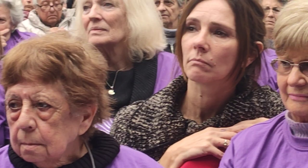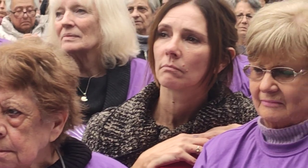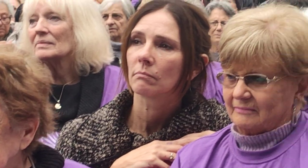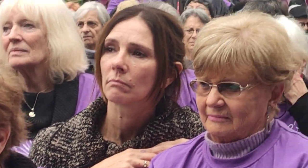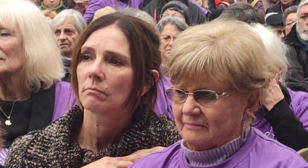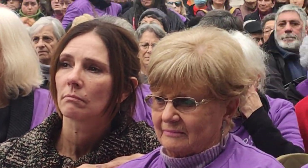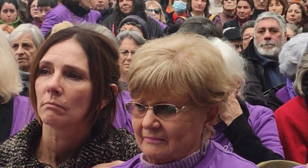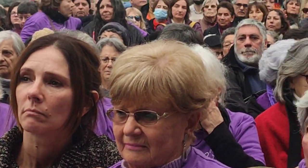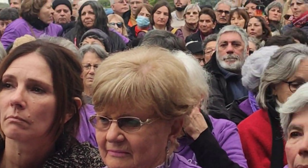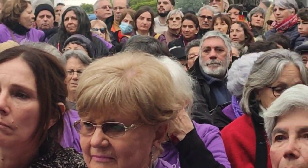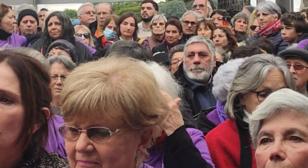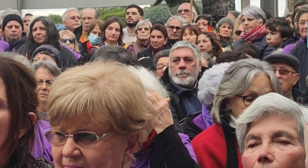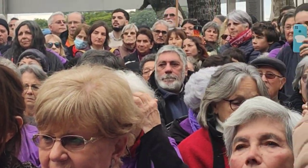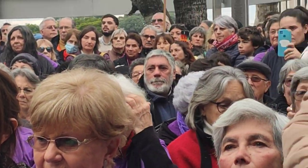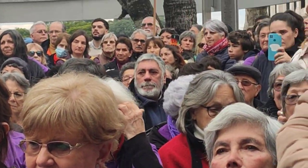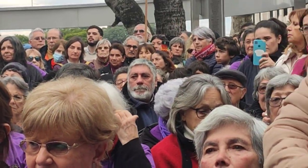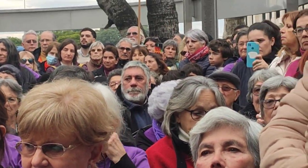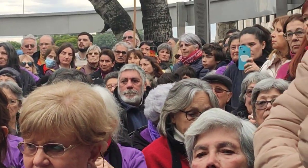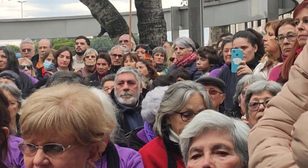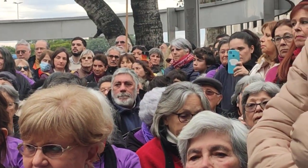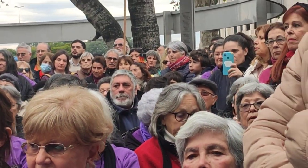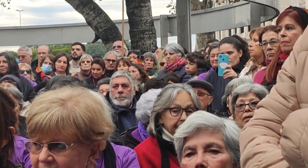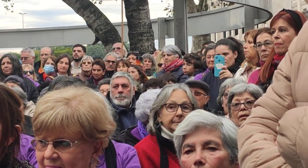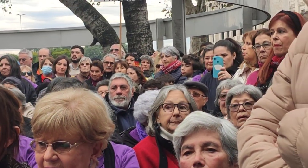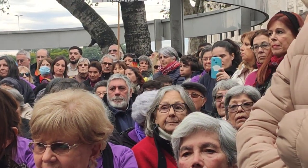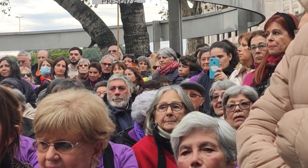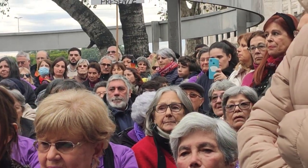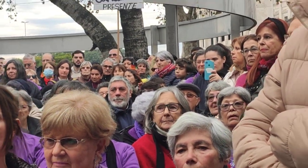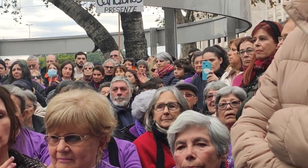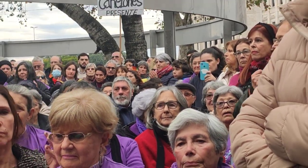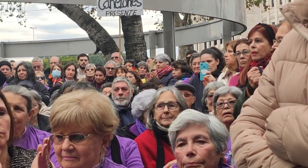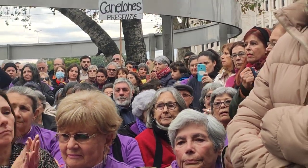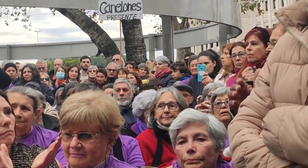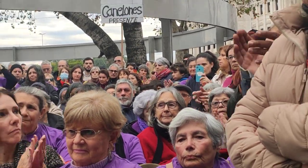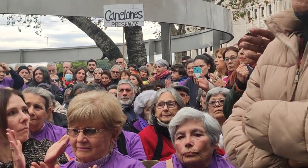inaugurando el Memorial de las Mujeres.